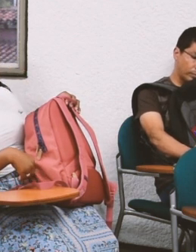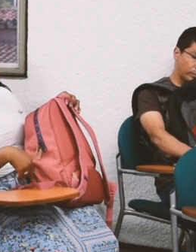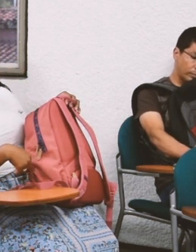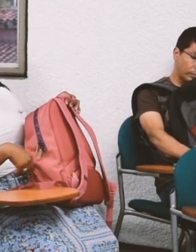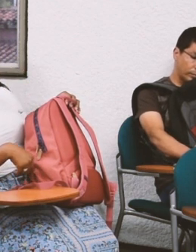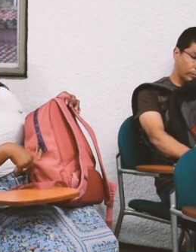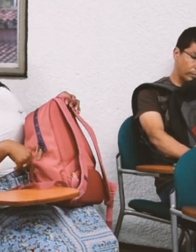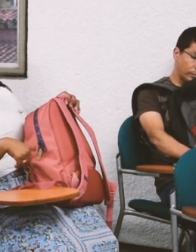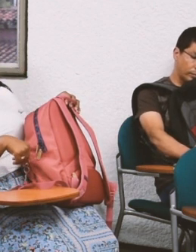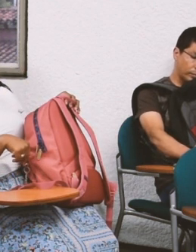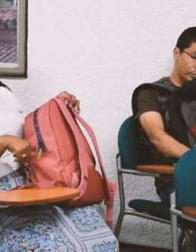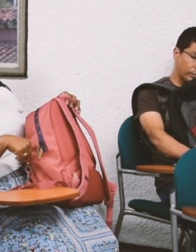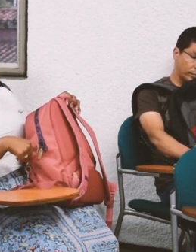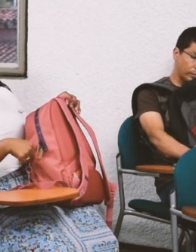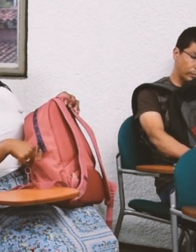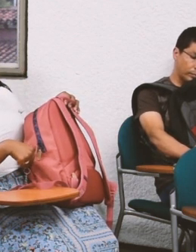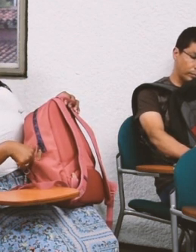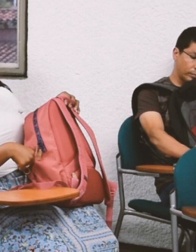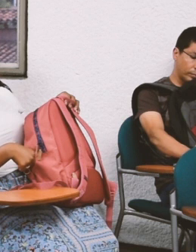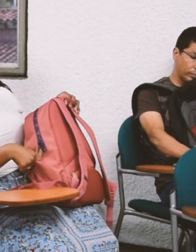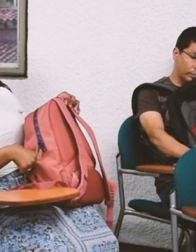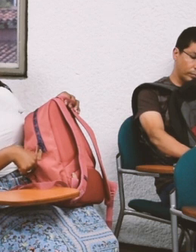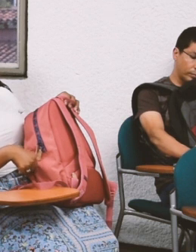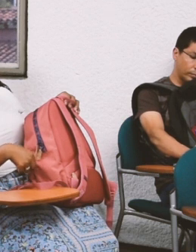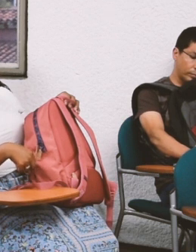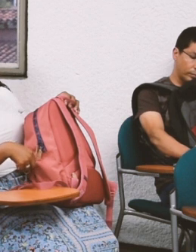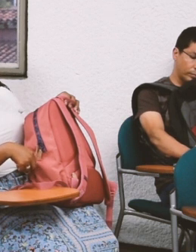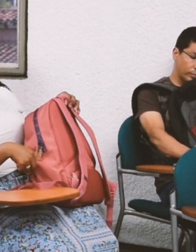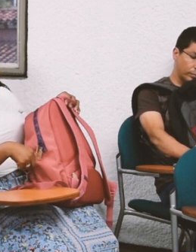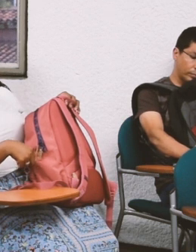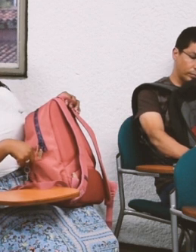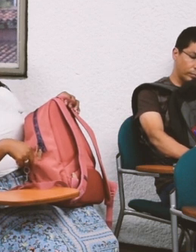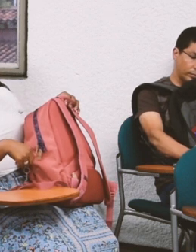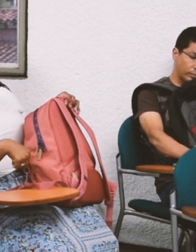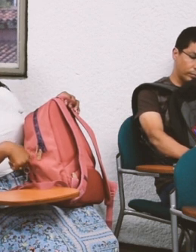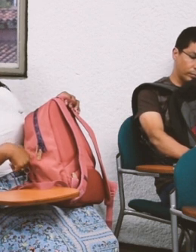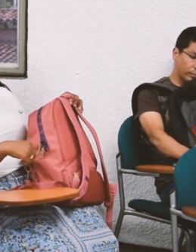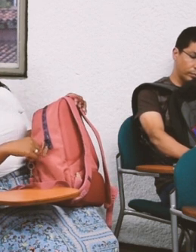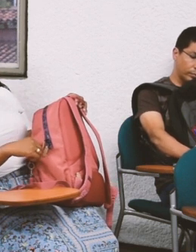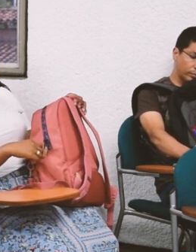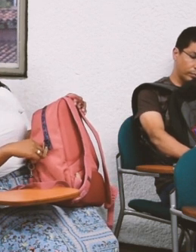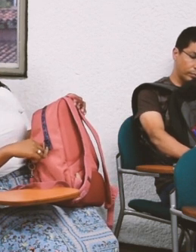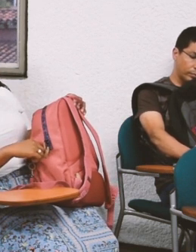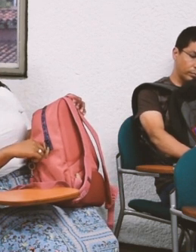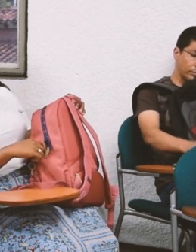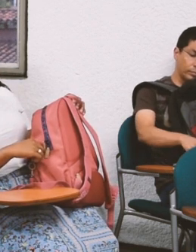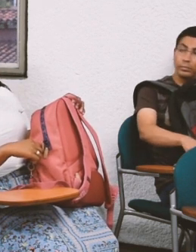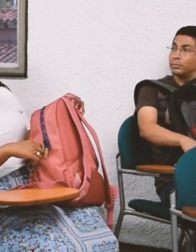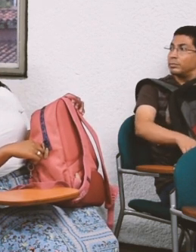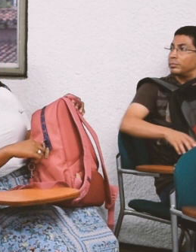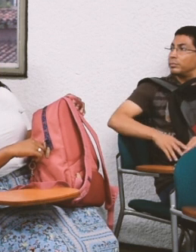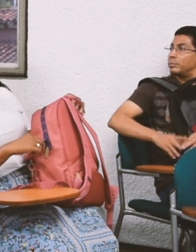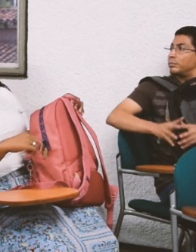¿cierto? Pensarnos el tema de la funcionalidad cognitiva, de la física, que también siempre ha sido pues como otro tema bastante relevante, y en